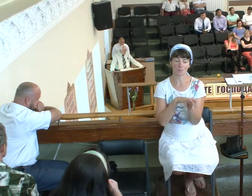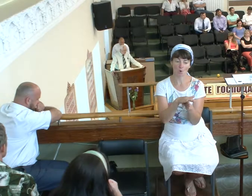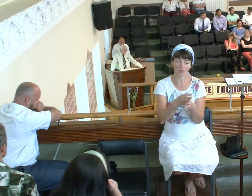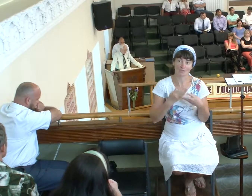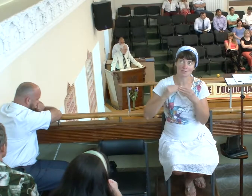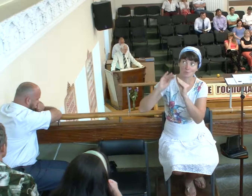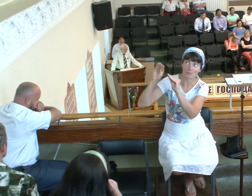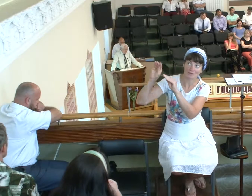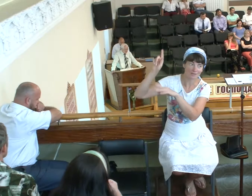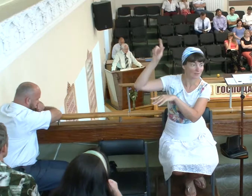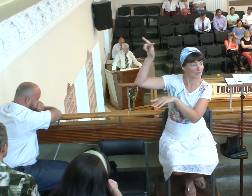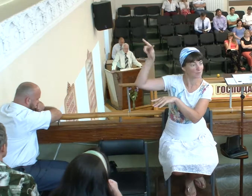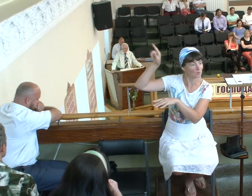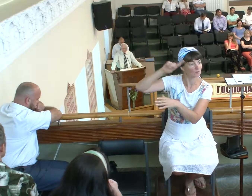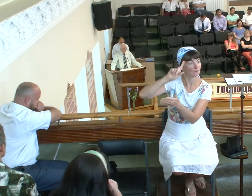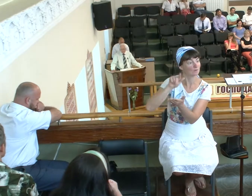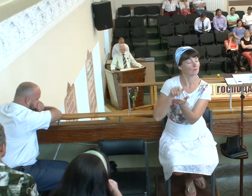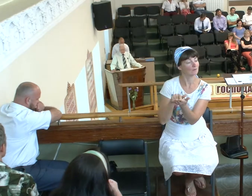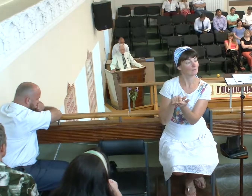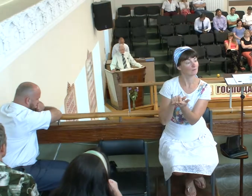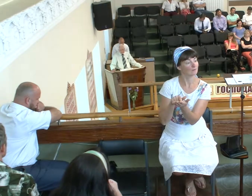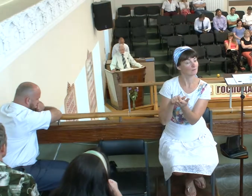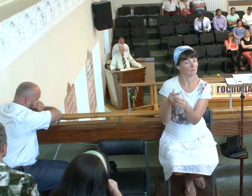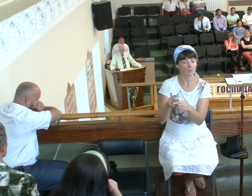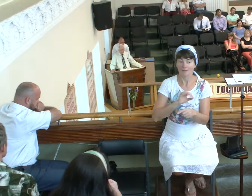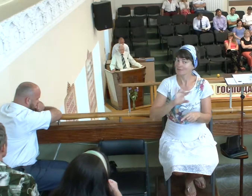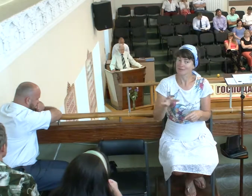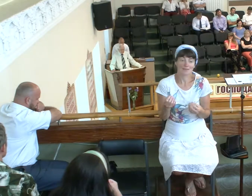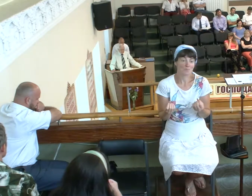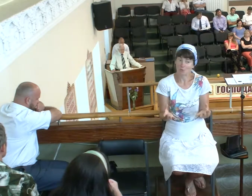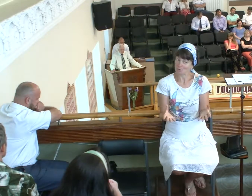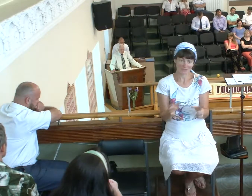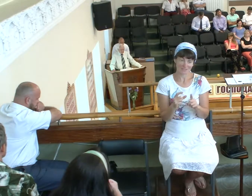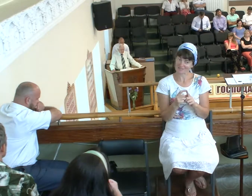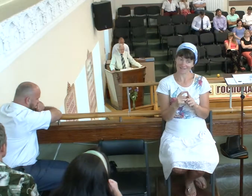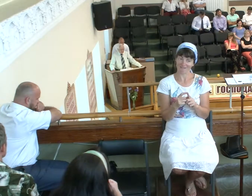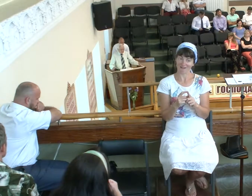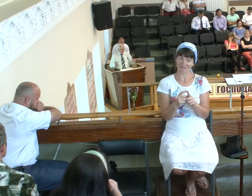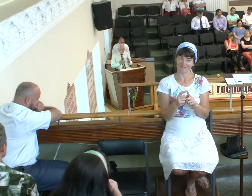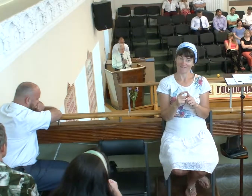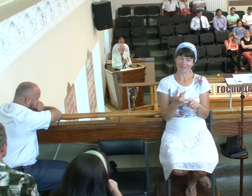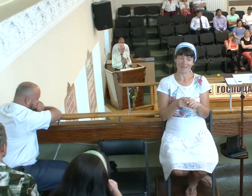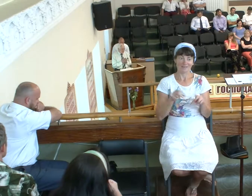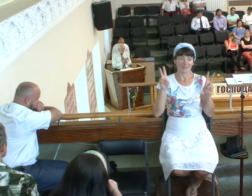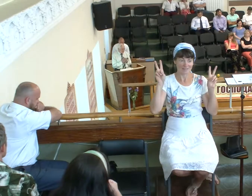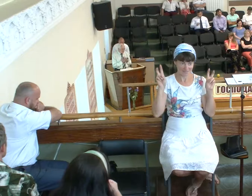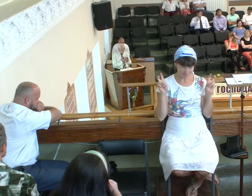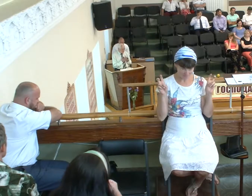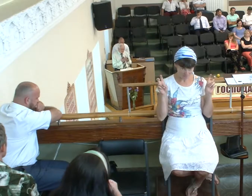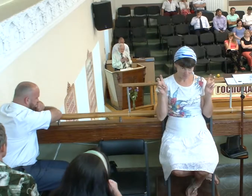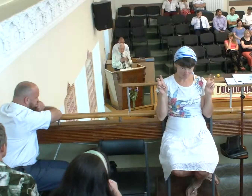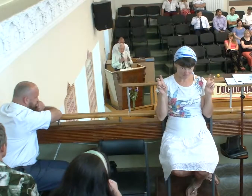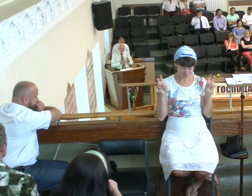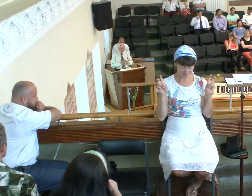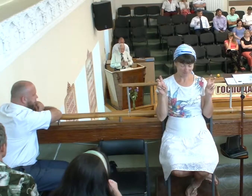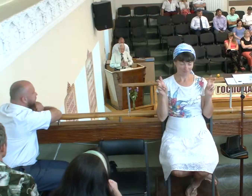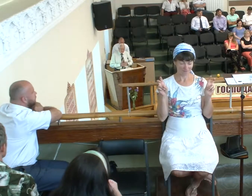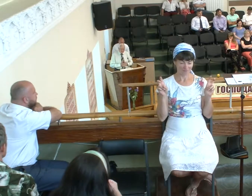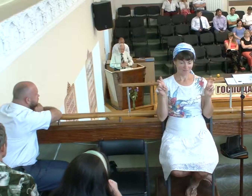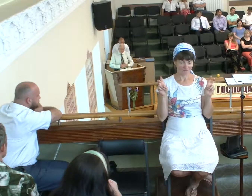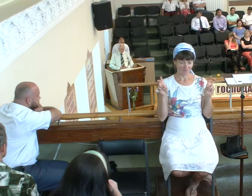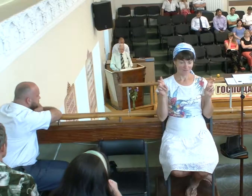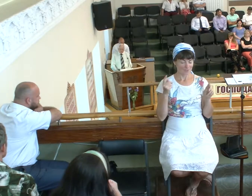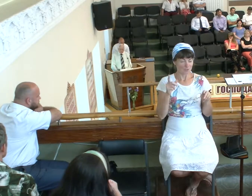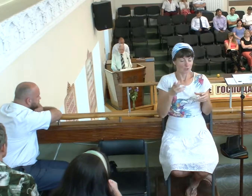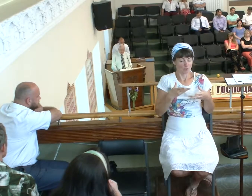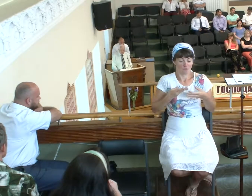не просто слова. Это не просто тема нашего собрания сегодня. Это тема, которая влияет на